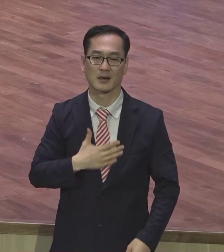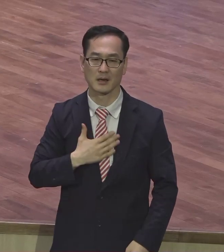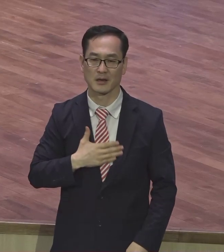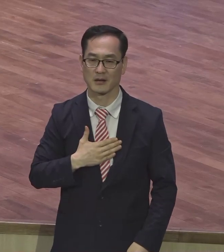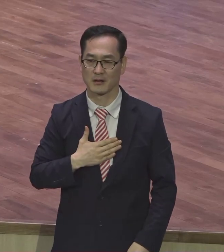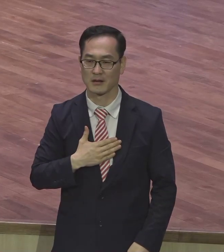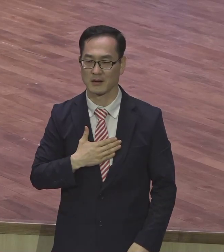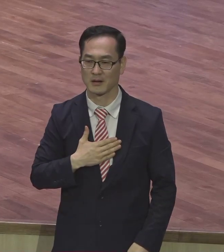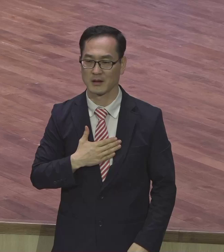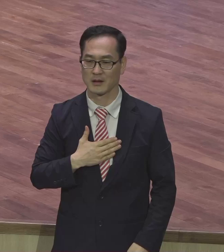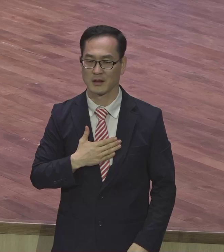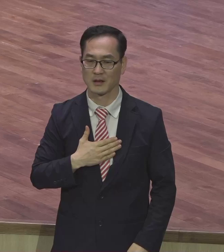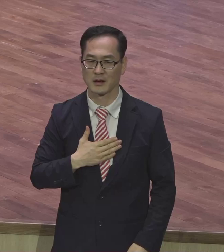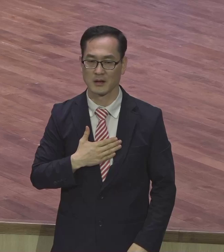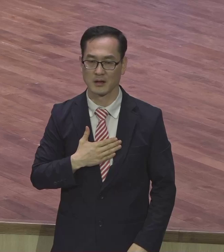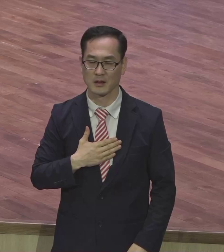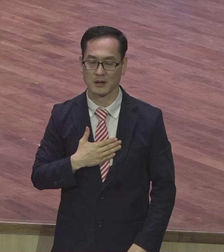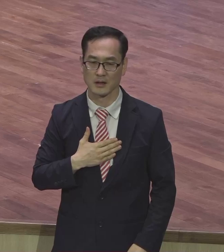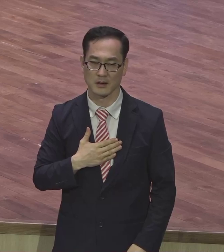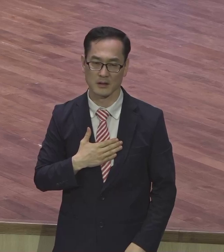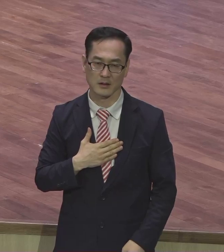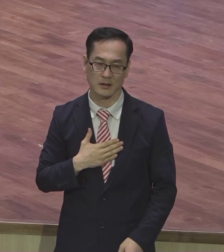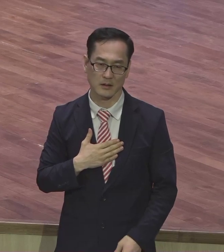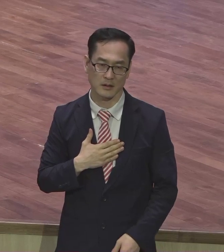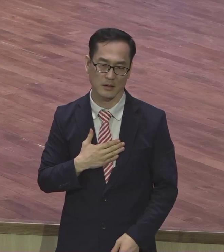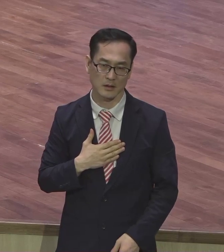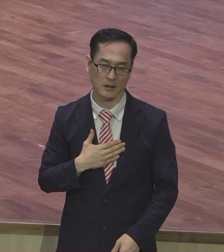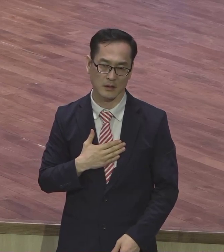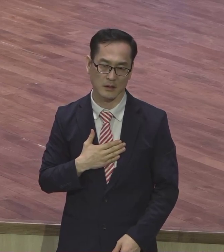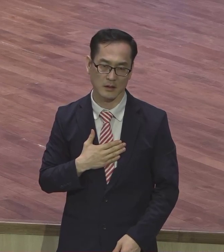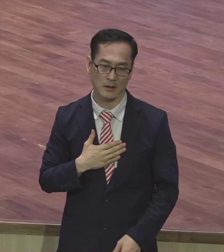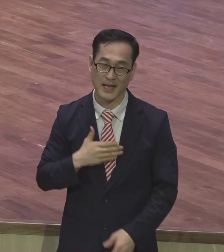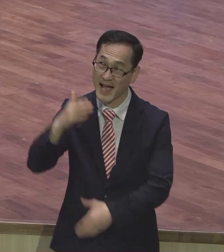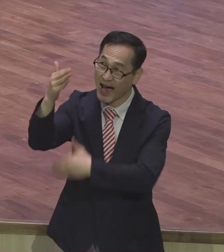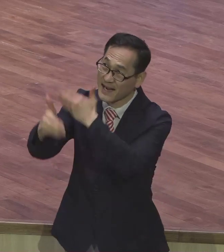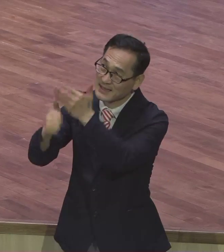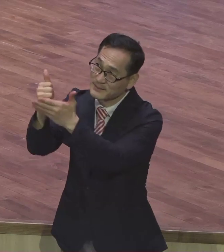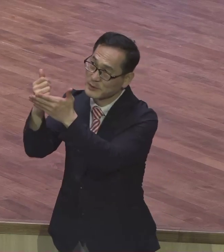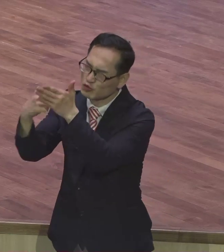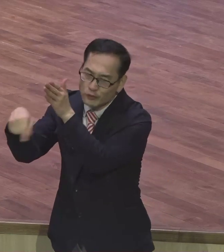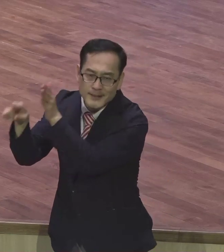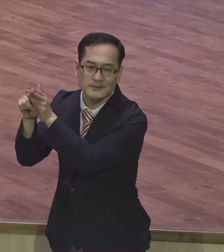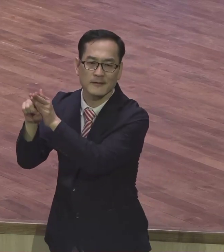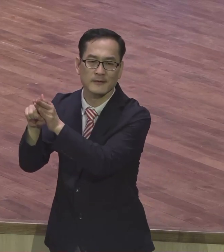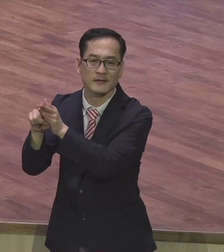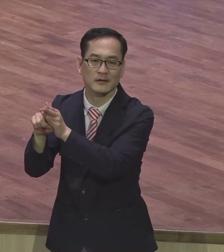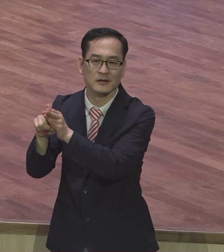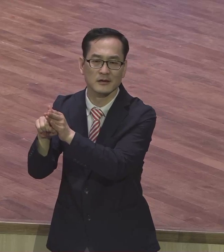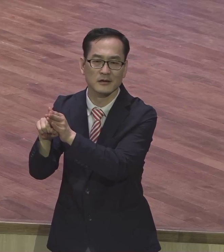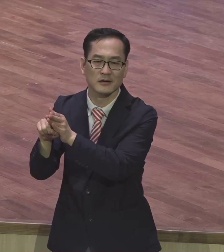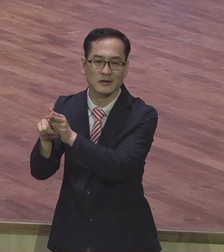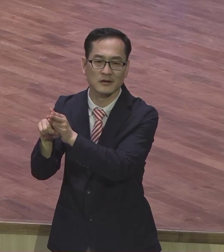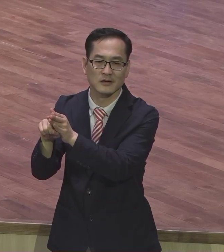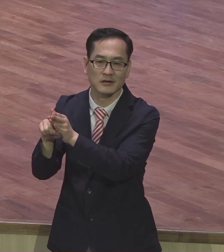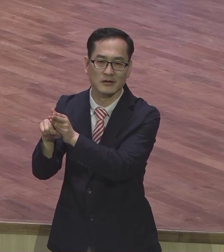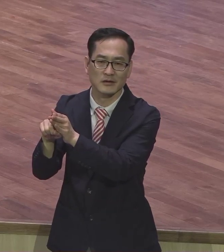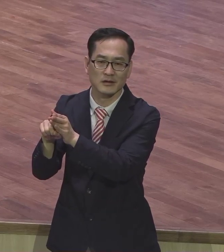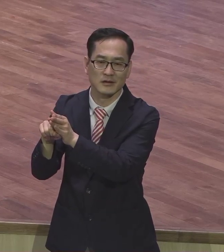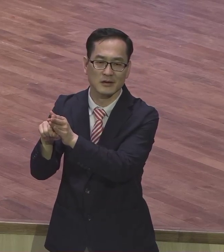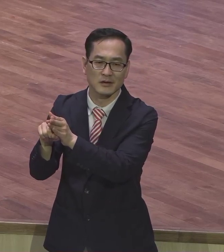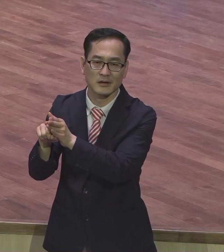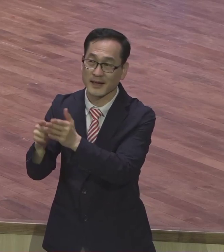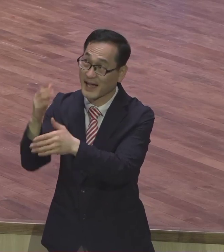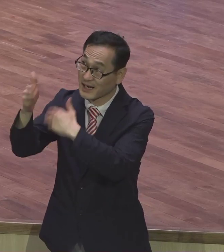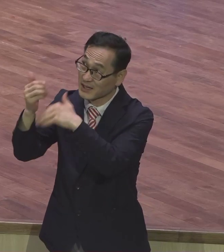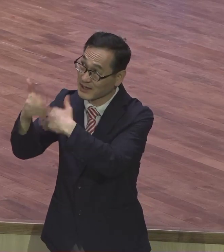이게 틀렸다는 사실이에요 도리어 하나님 나라 확장에 가로막고 있는 예털이 내가 같이 있었구나